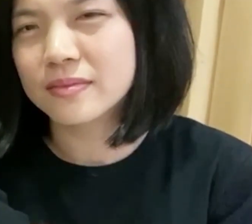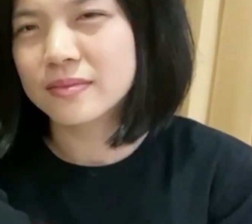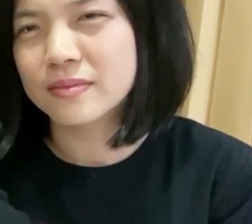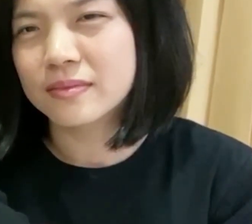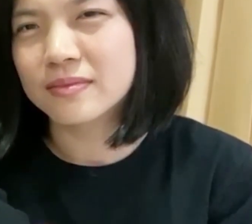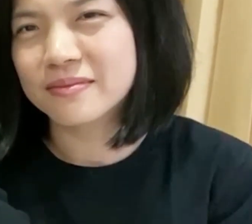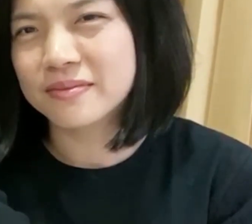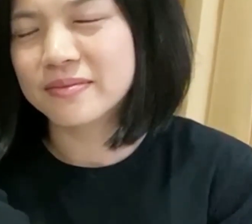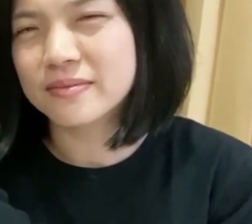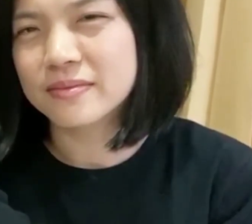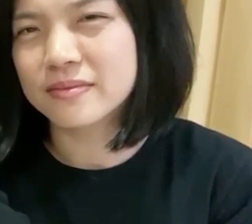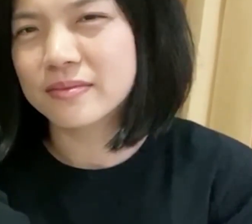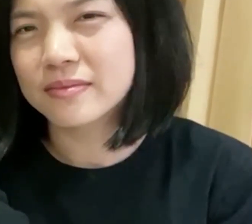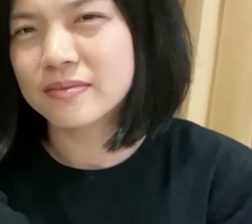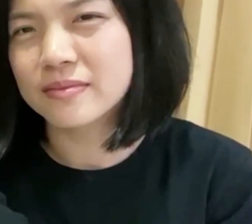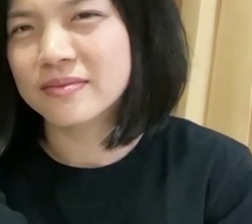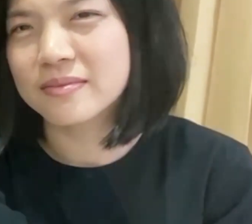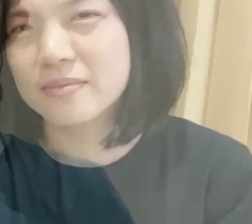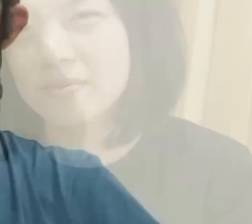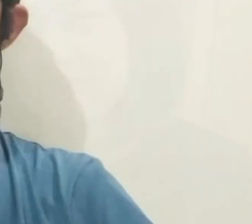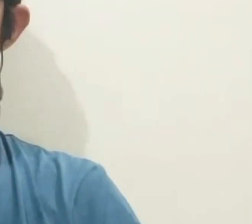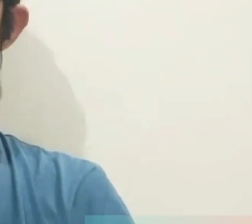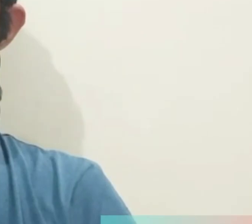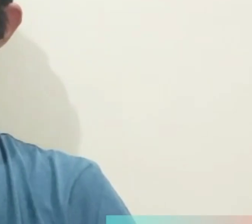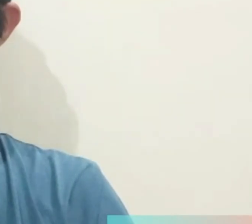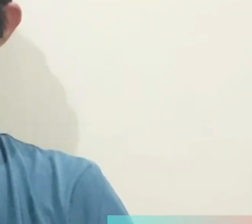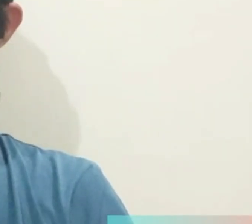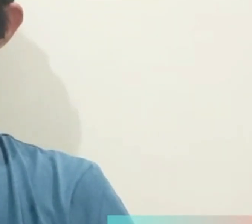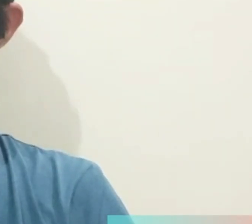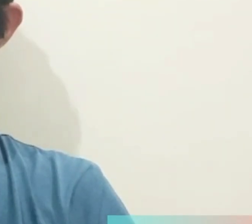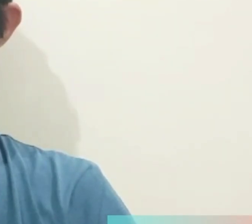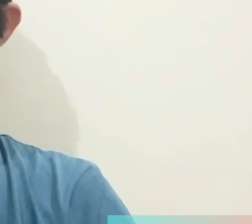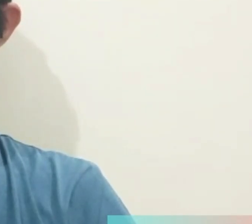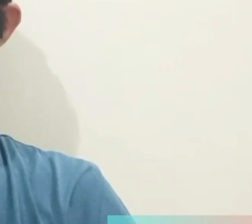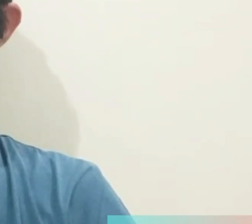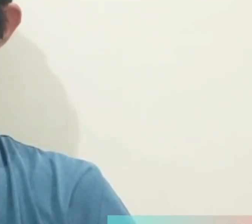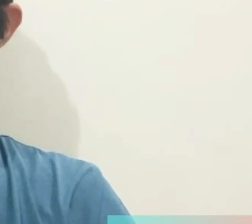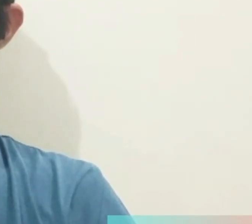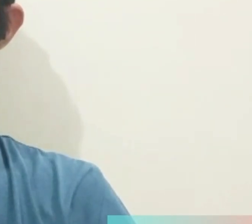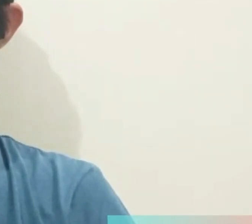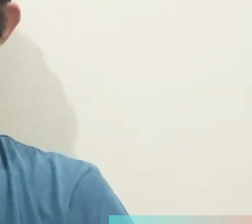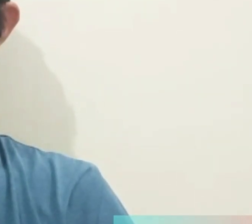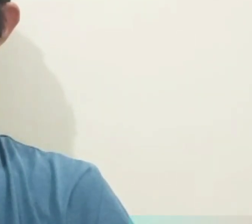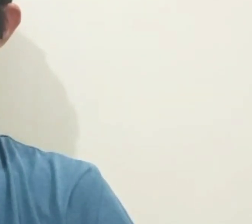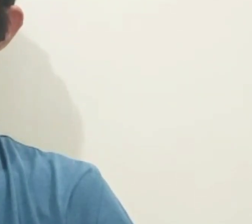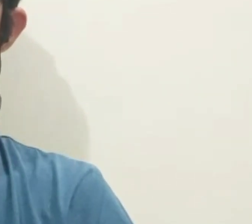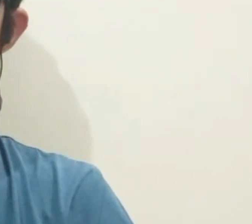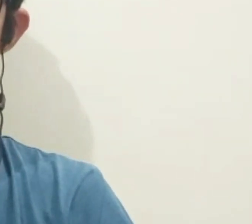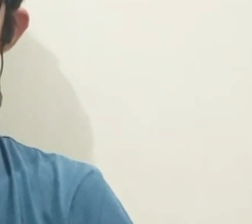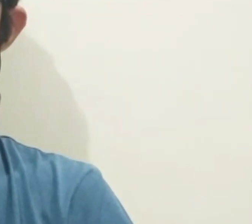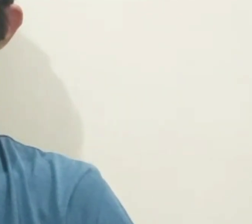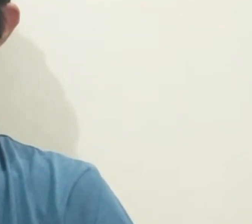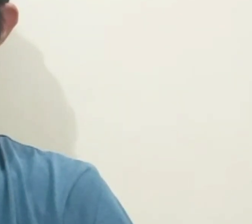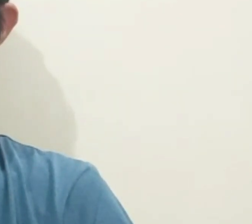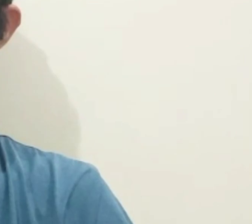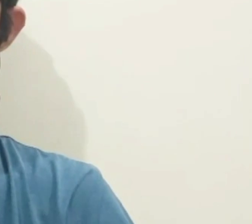Tuhan, dan melayanilah supaya hidup kita mengenapi visi Tuhan. Kenapa saya melayani? Karena melalui pelayanan, saya mengetahui